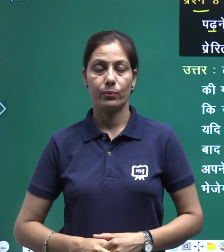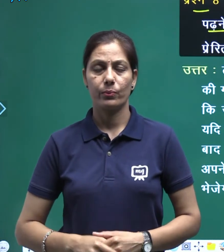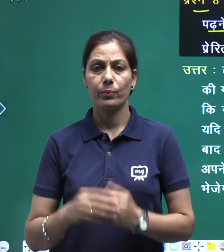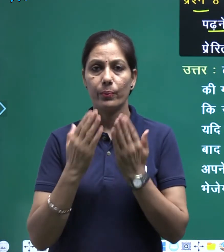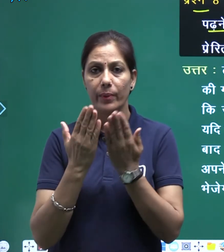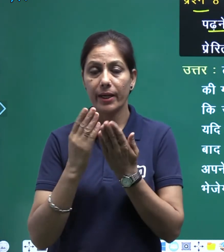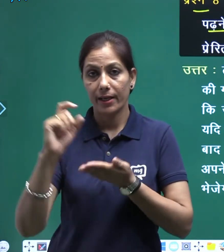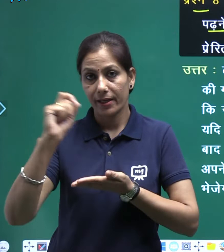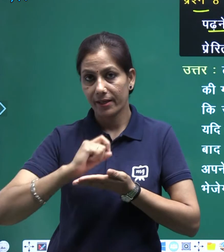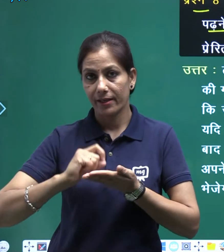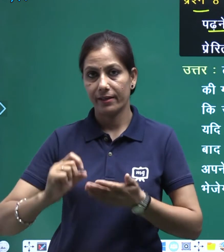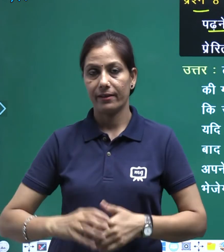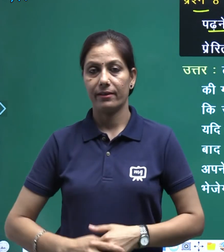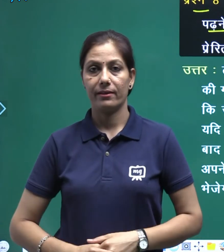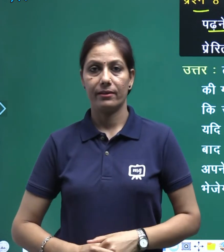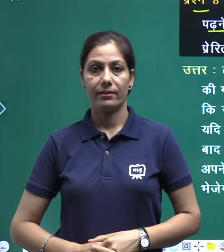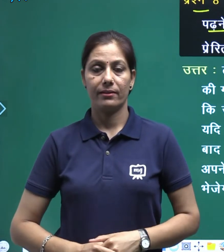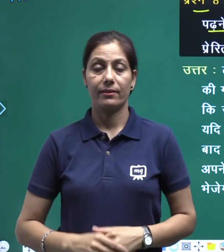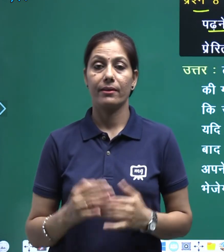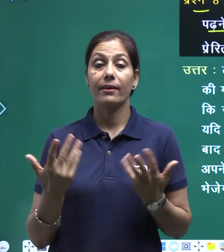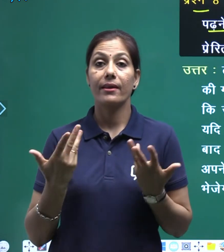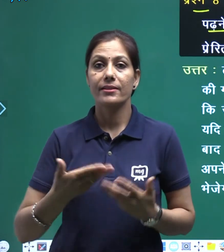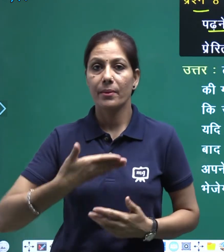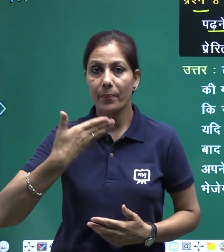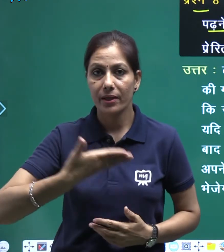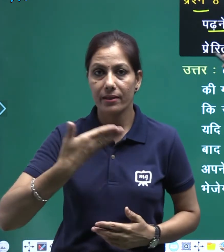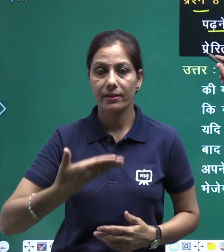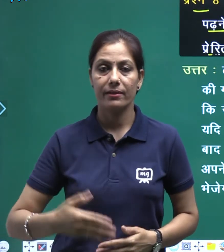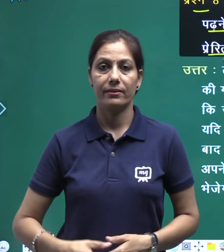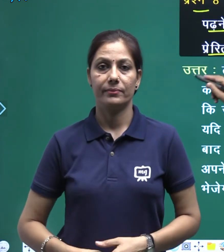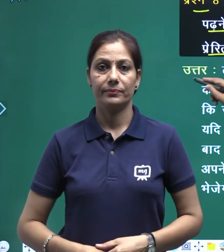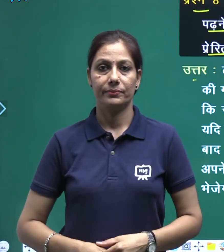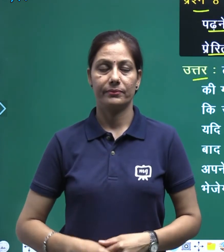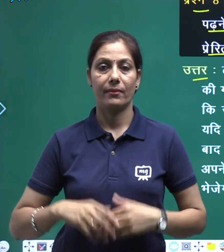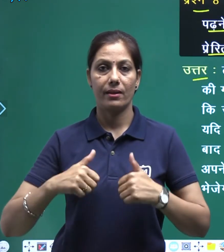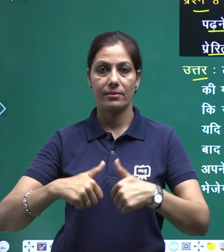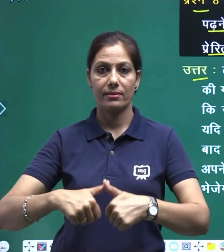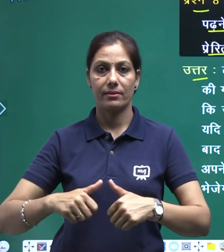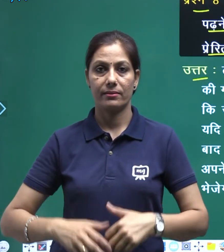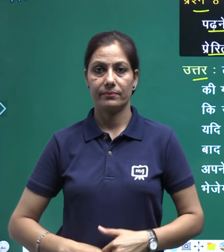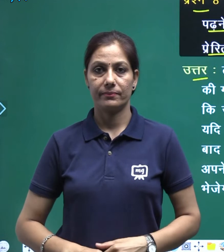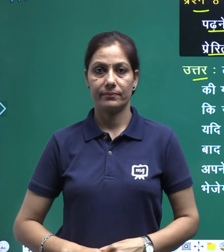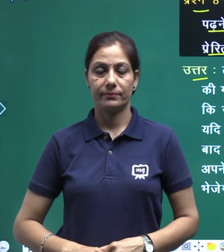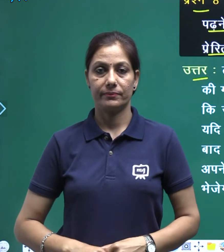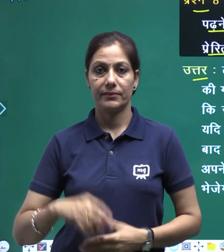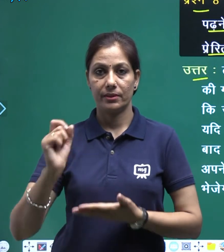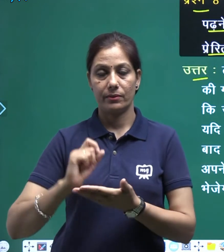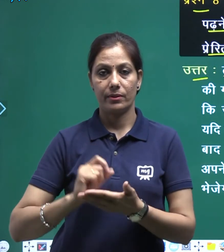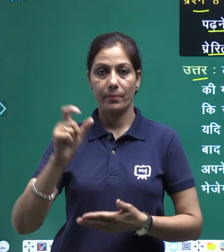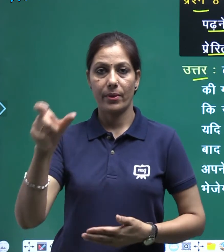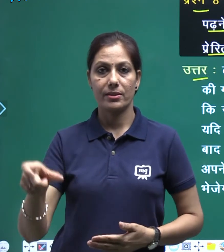पढ़ने लिखने के लिए कैसे प्रेरित किया? उत्तर है, लेखक